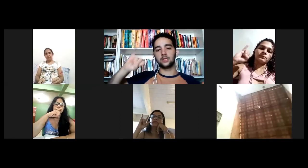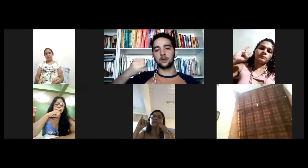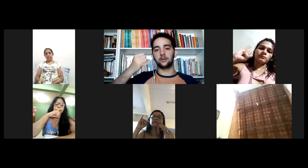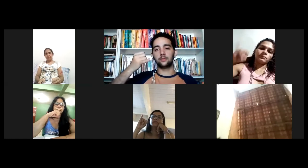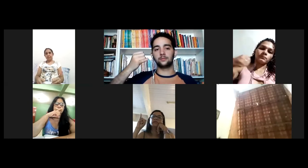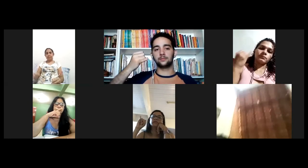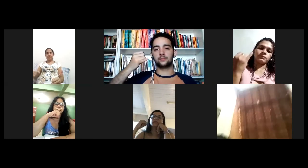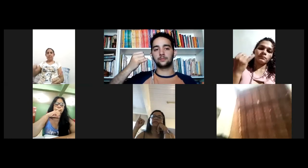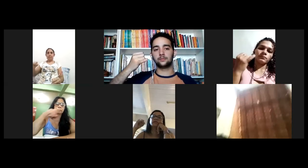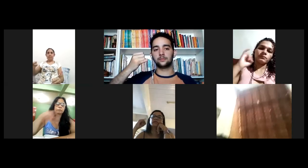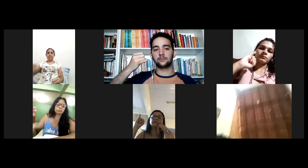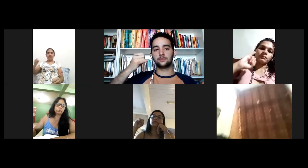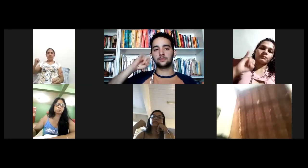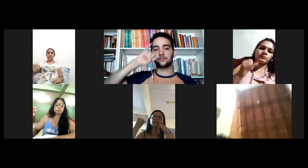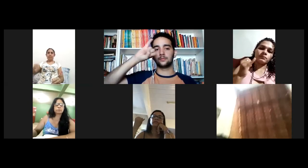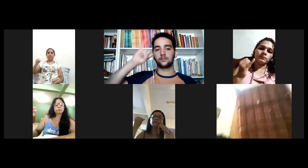Janeiro.